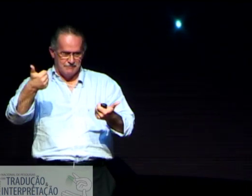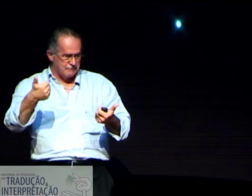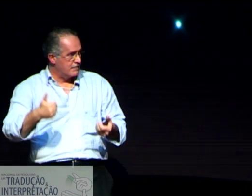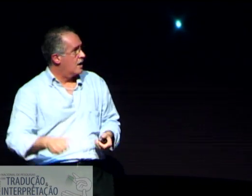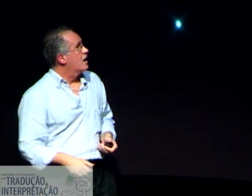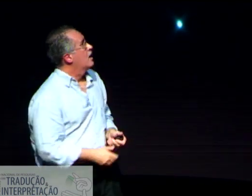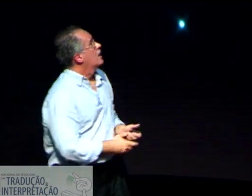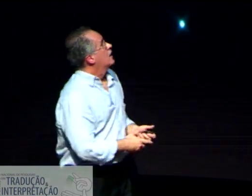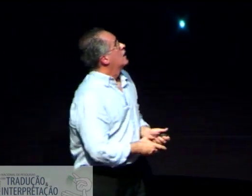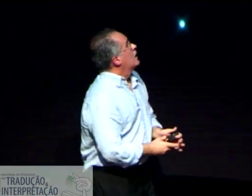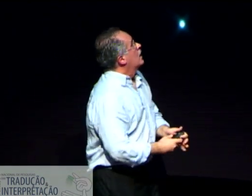em Taubaté.